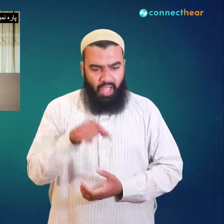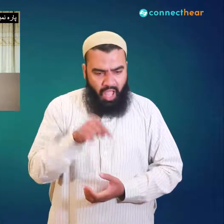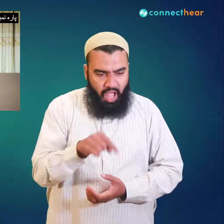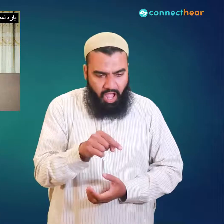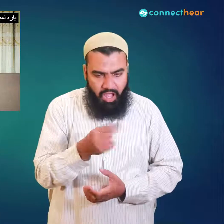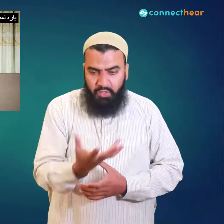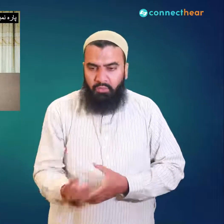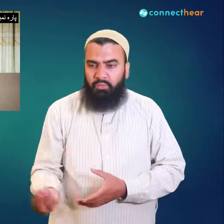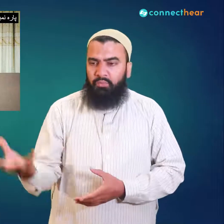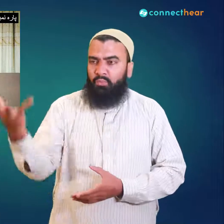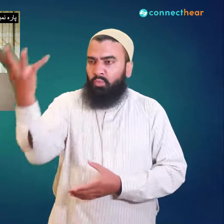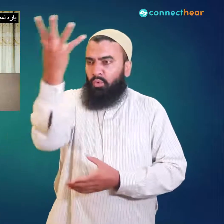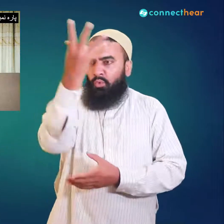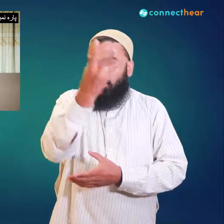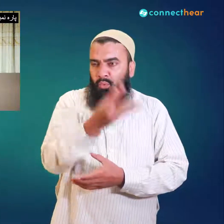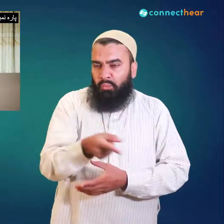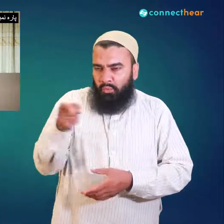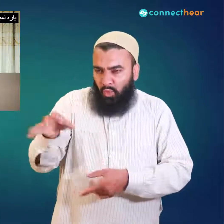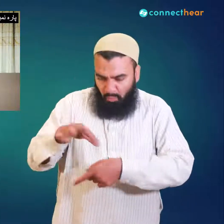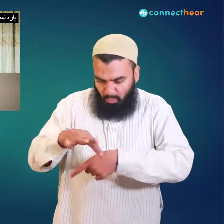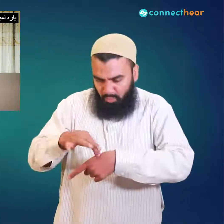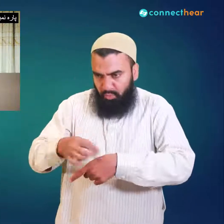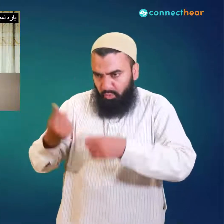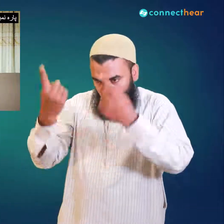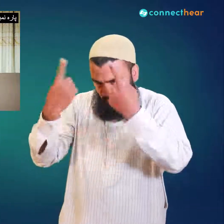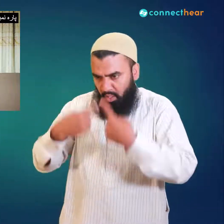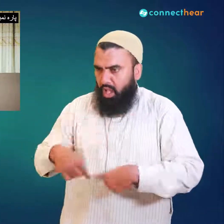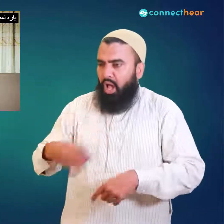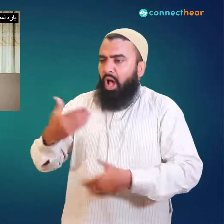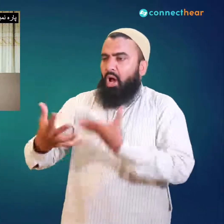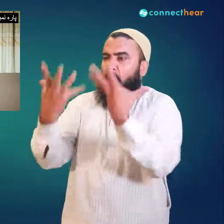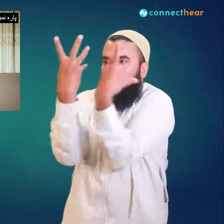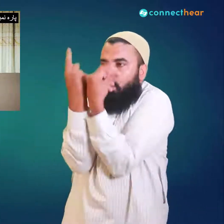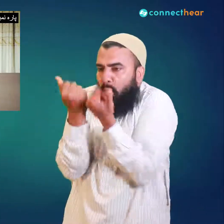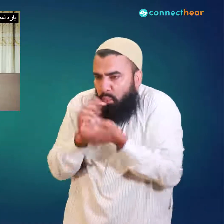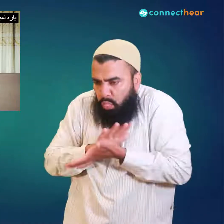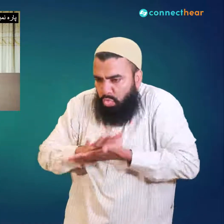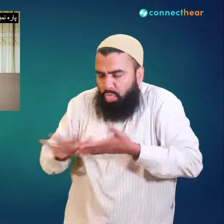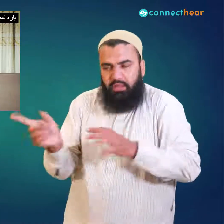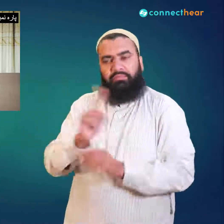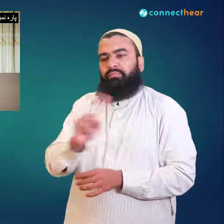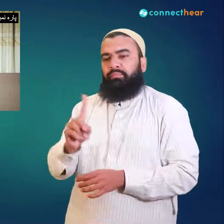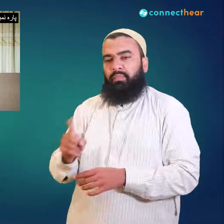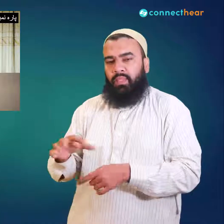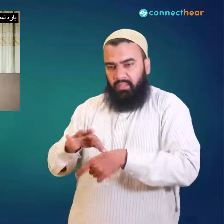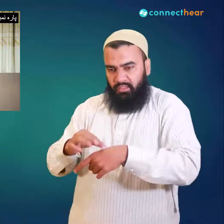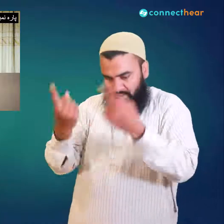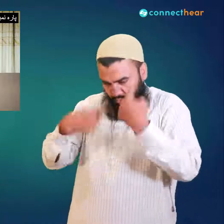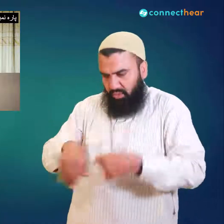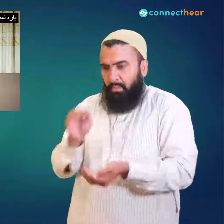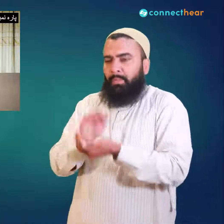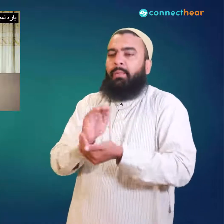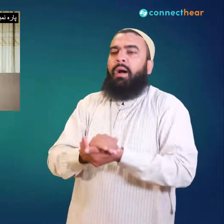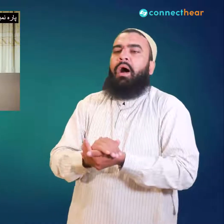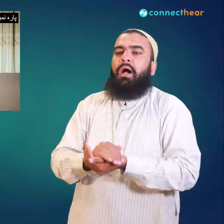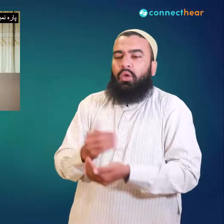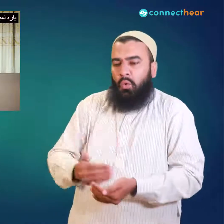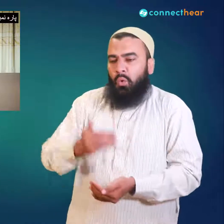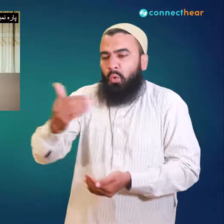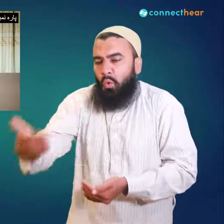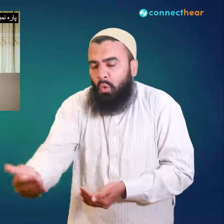اگر آپ کا رب چاہتا تو سارے کے سارے لوگ ایمان لے آتے، لیکن ایسا حکمت اور مشیت